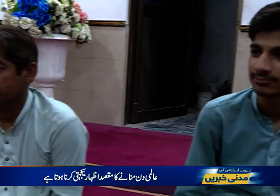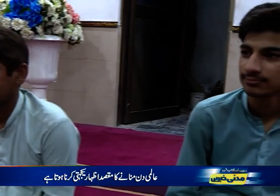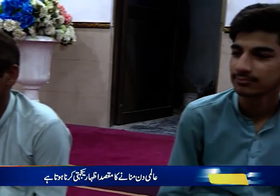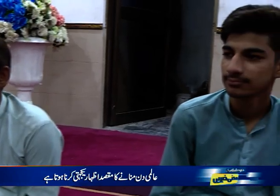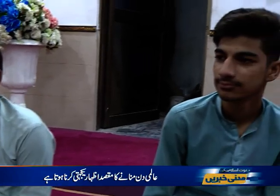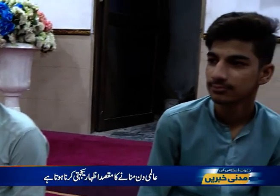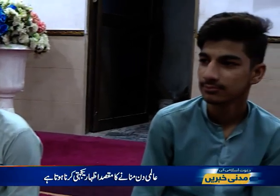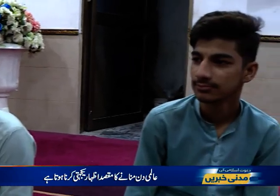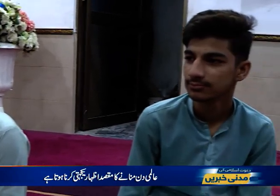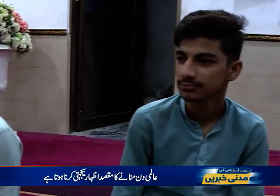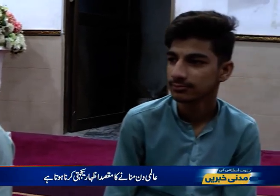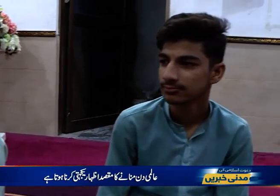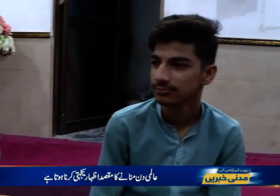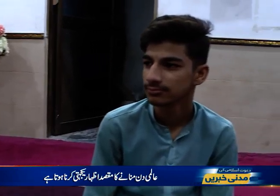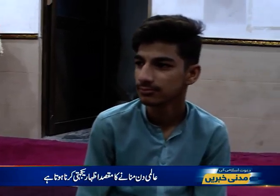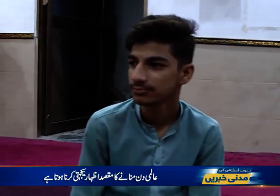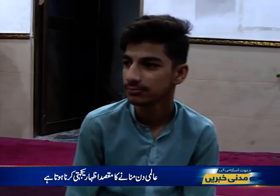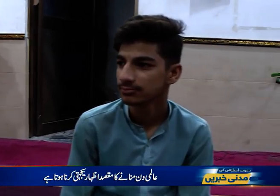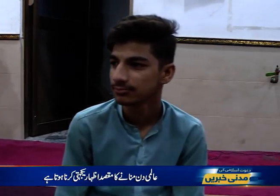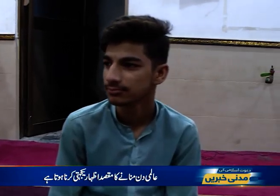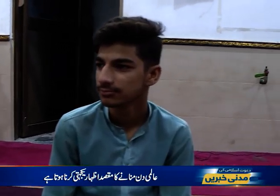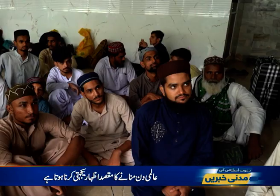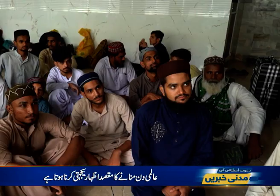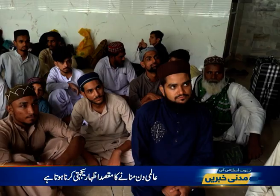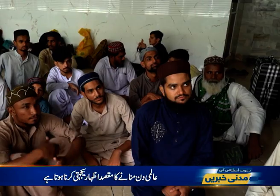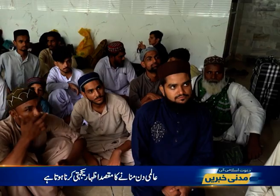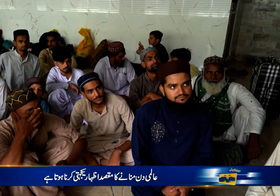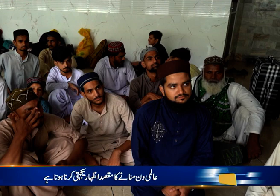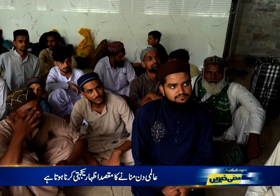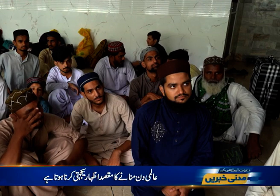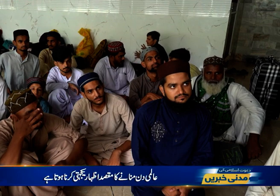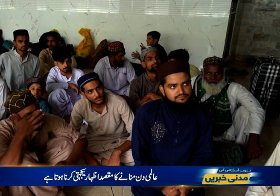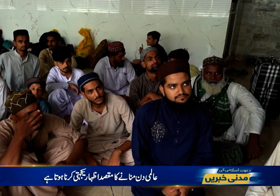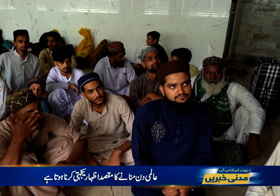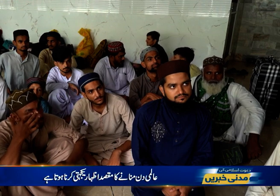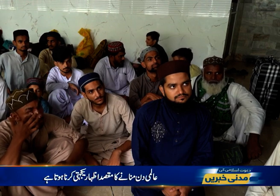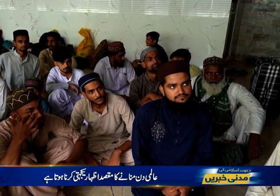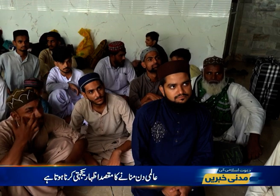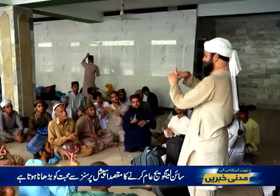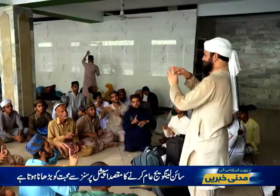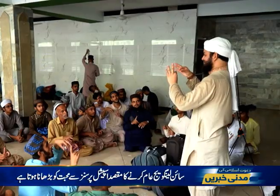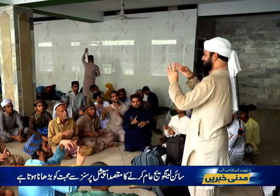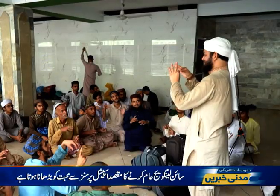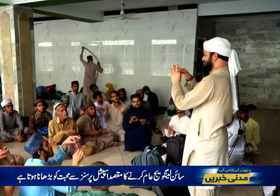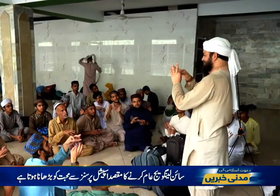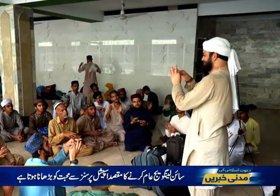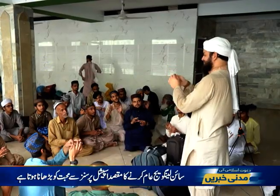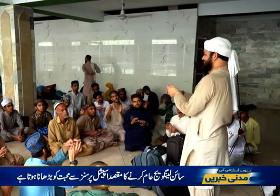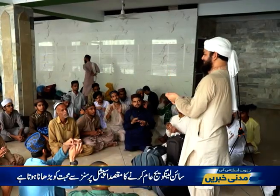کوئی خاص قدر نہیں دیتا اور لوگ ان سے دور دور رہنا ہی پسند کرتے ہیں، اسی لیے سائن لینگویج یعنی اشاروں کی زبان کو عام کرنے اور